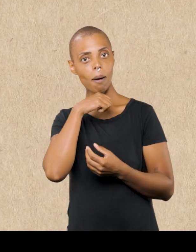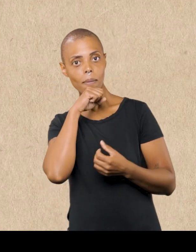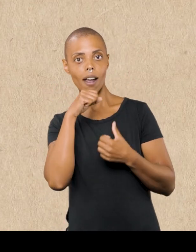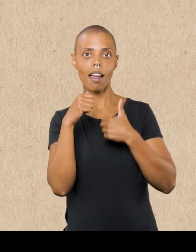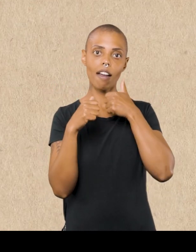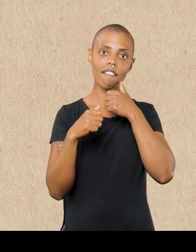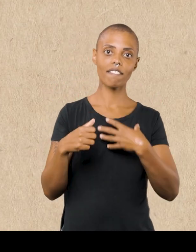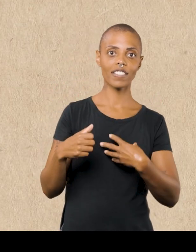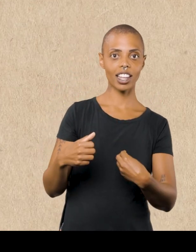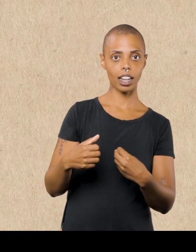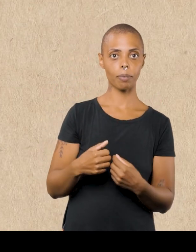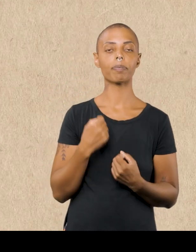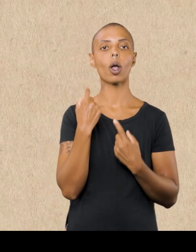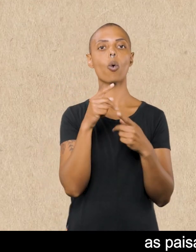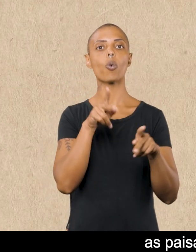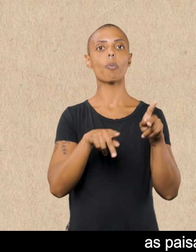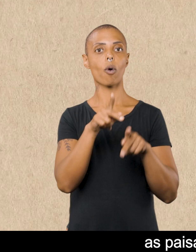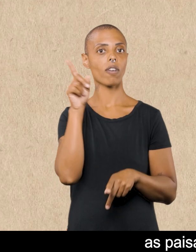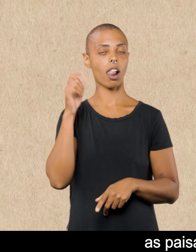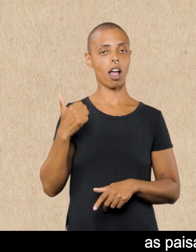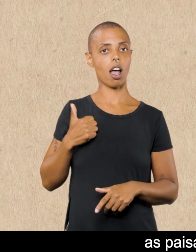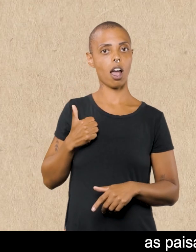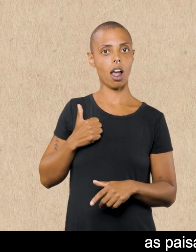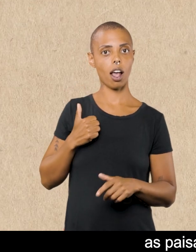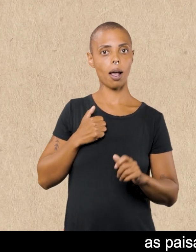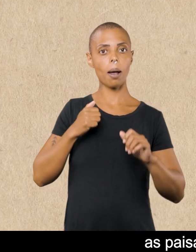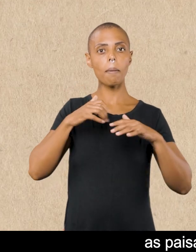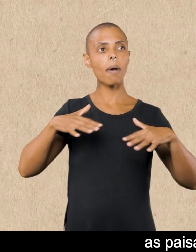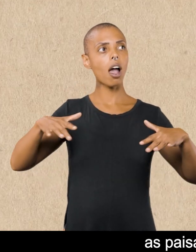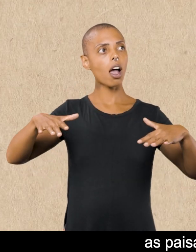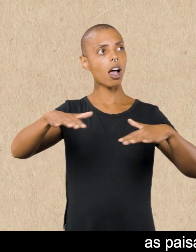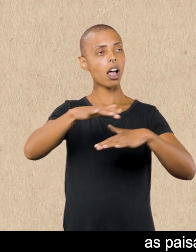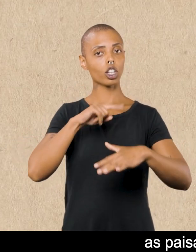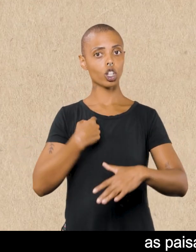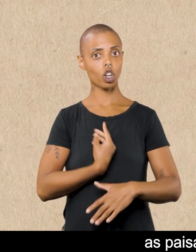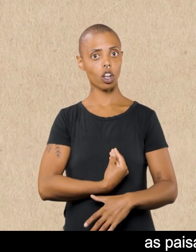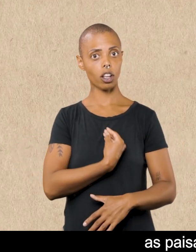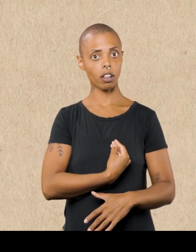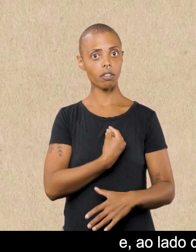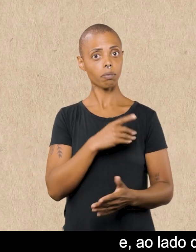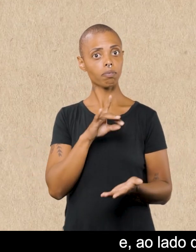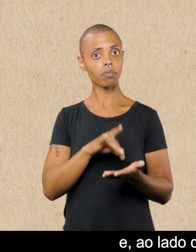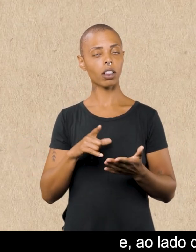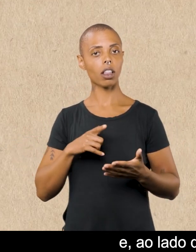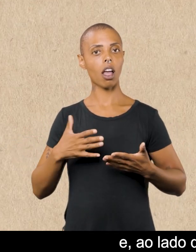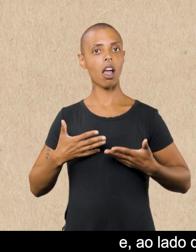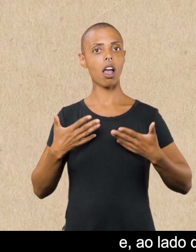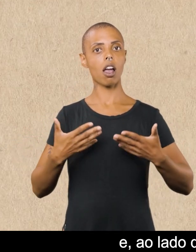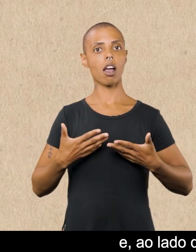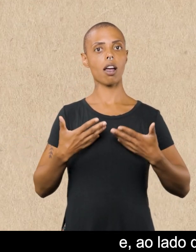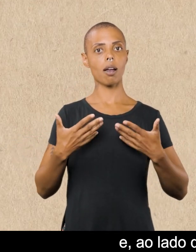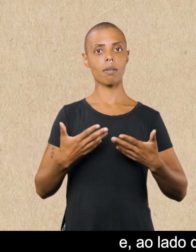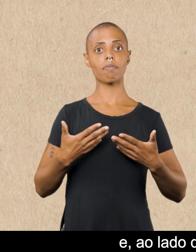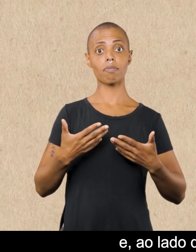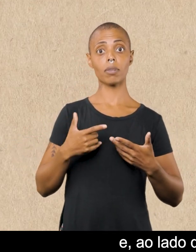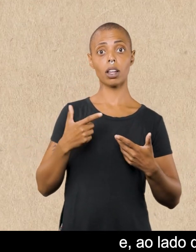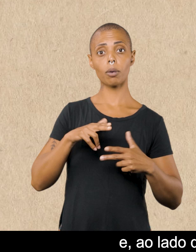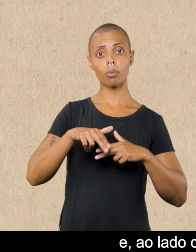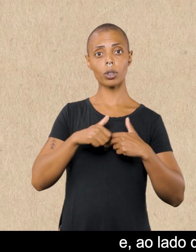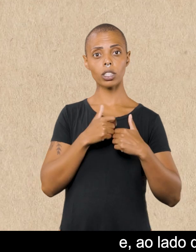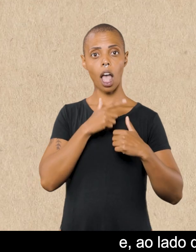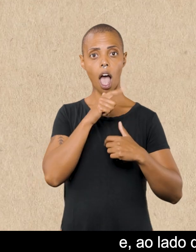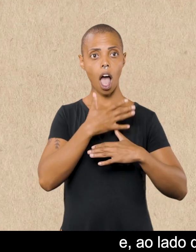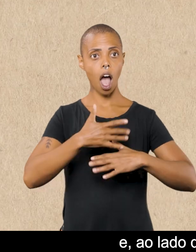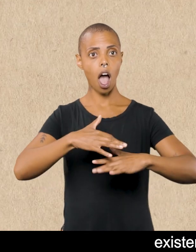fotografia central de família, de mãe e filha. Para alguns povos do Canadá, as paisagens que habitamos são de